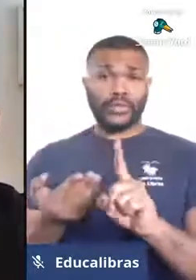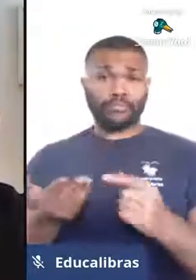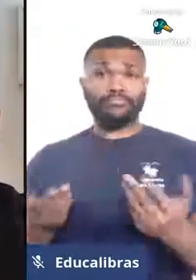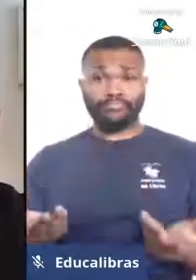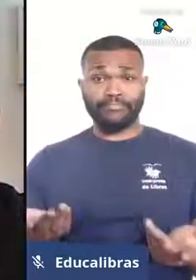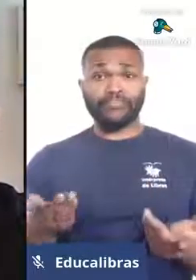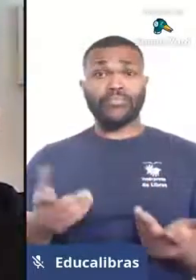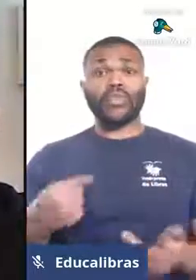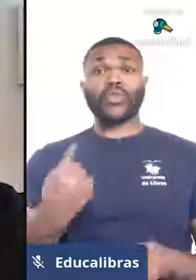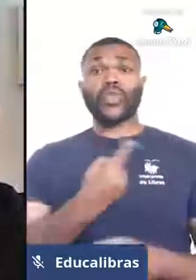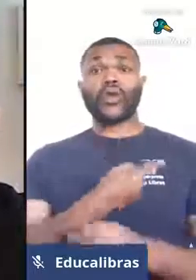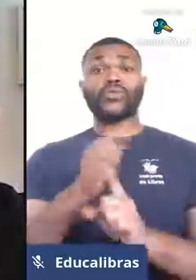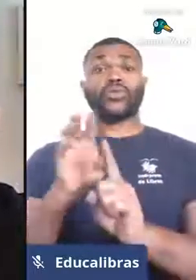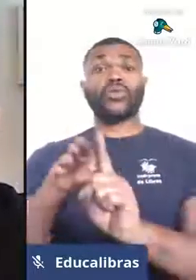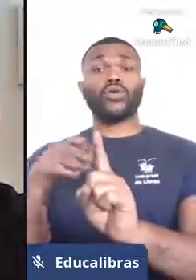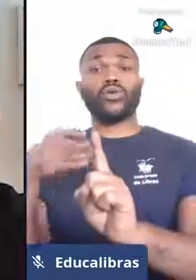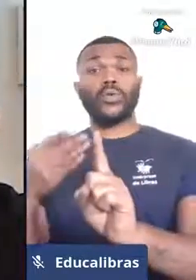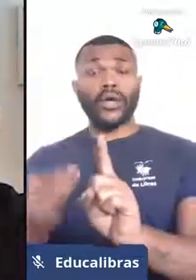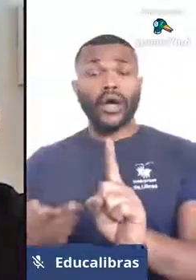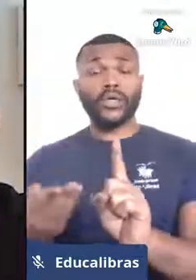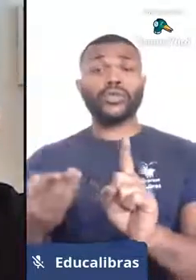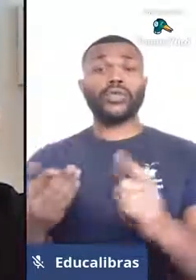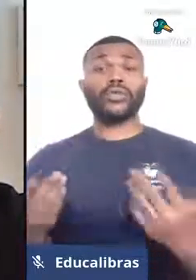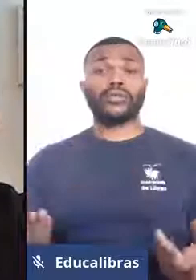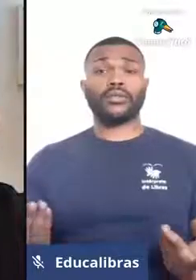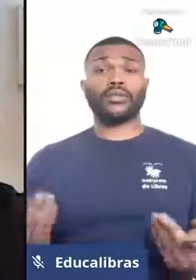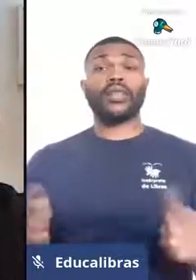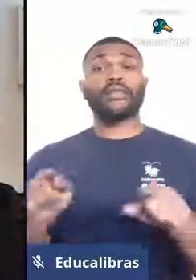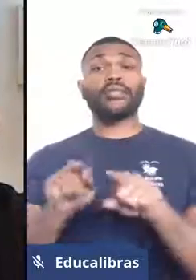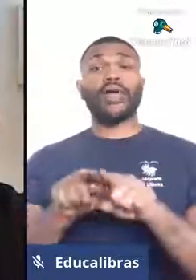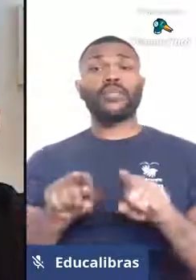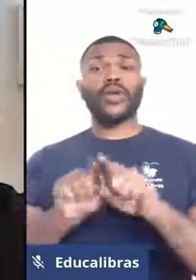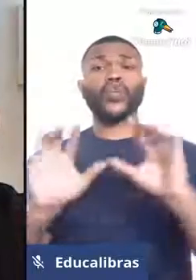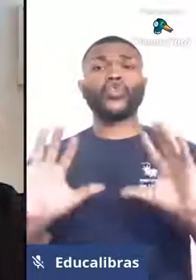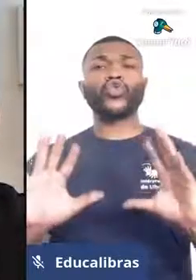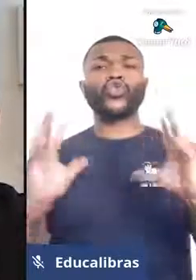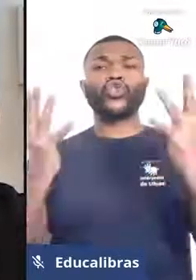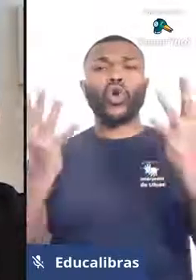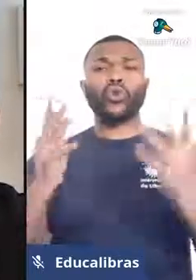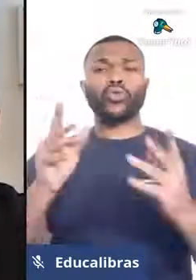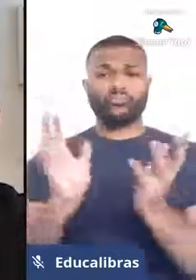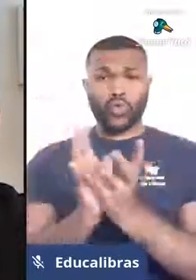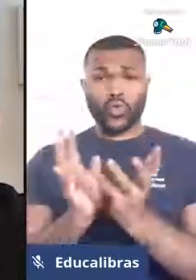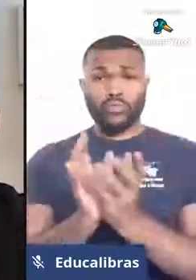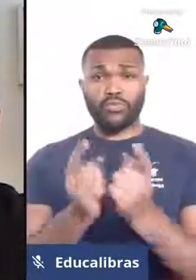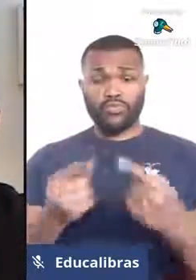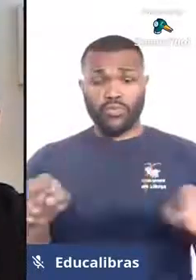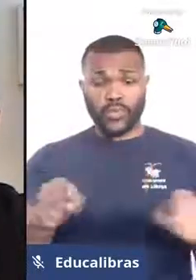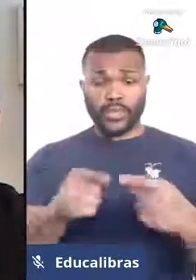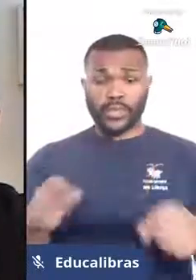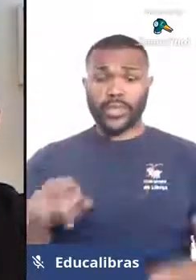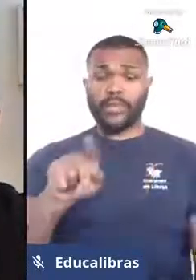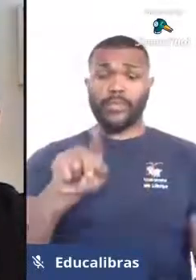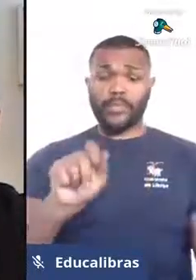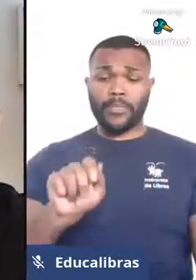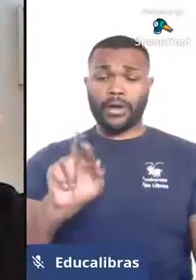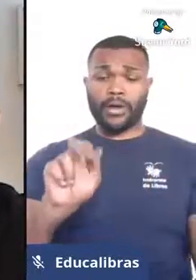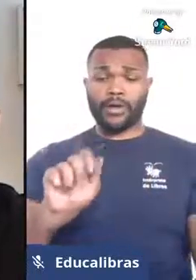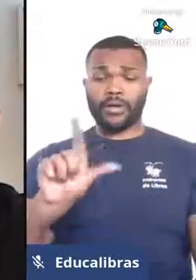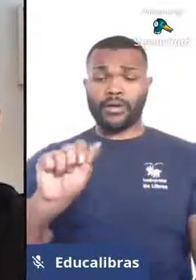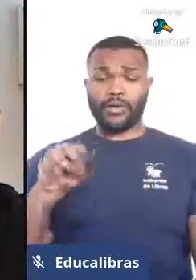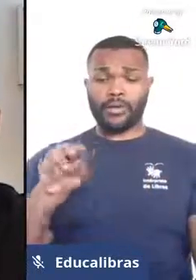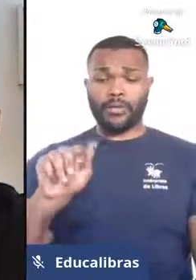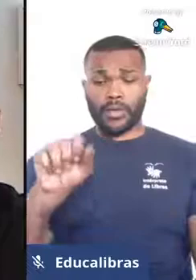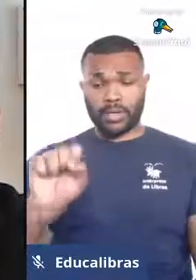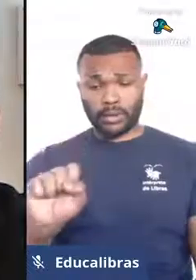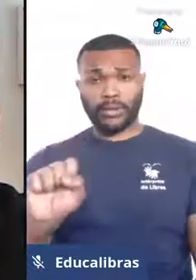a homenagem, que terminaria com o show dos Paralamas, ao vivo e a cores, nós